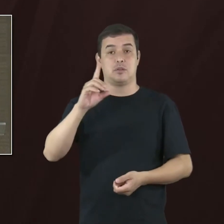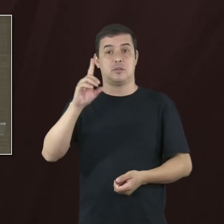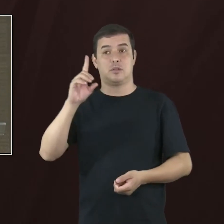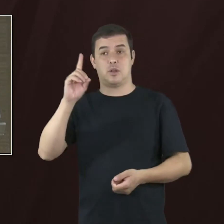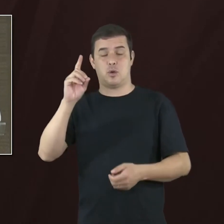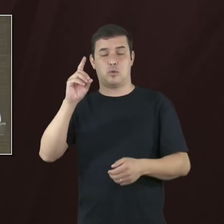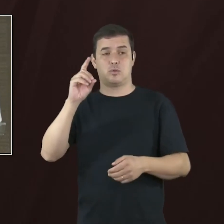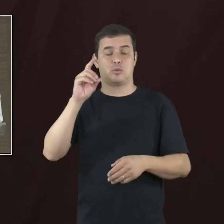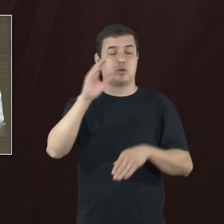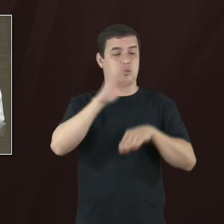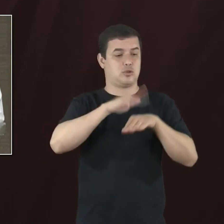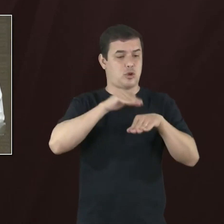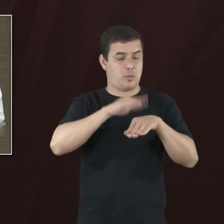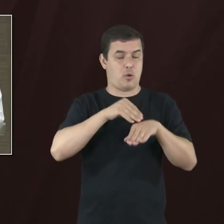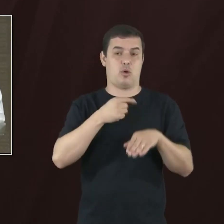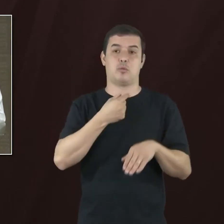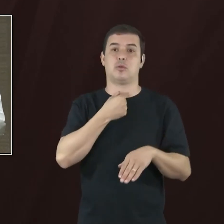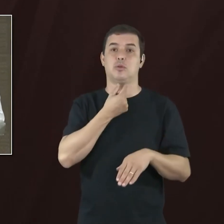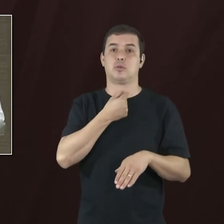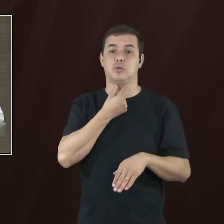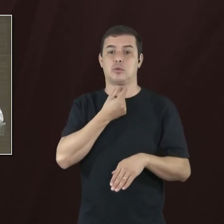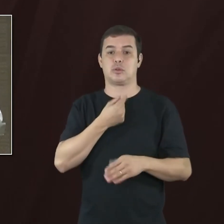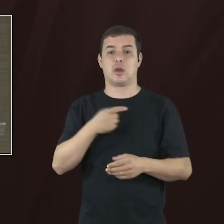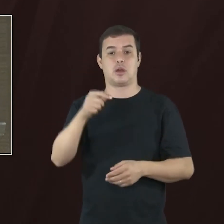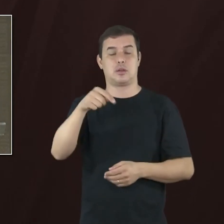houve um chamamento, e